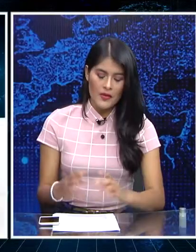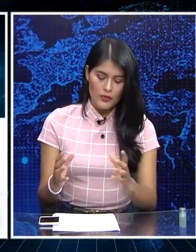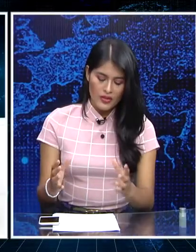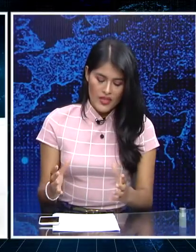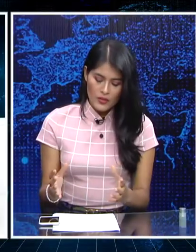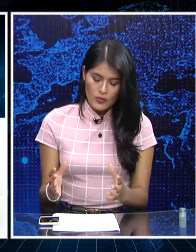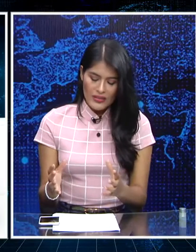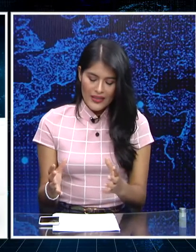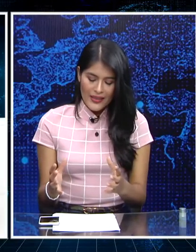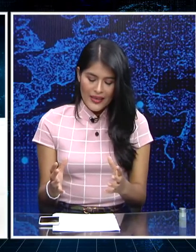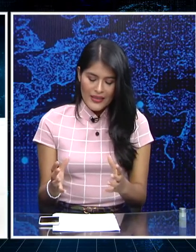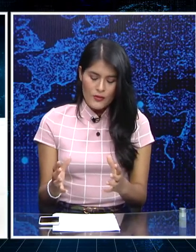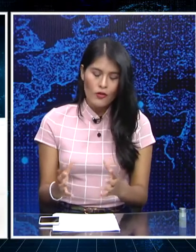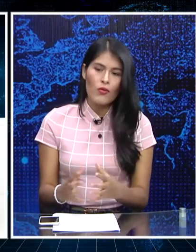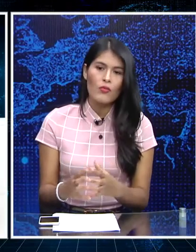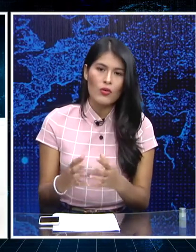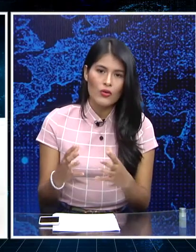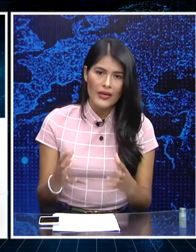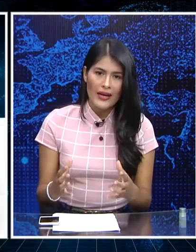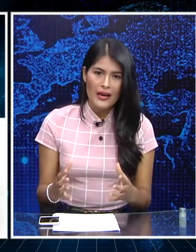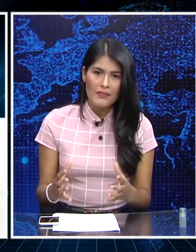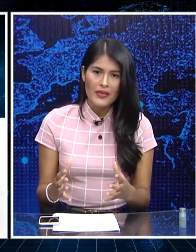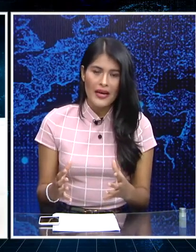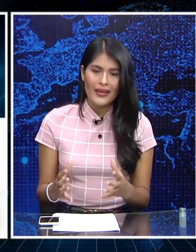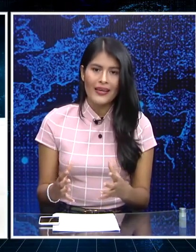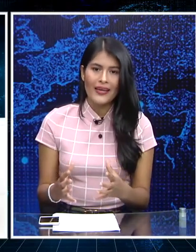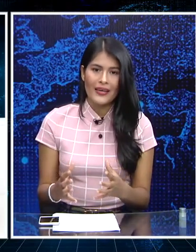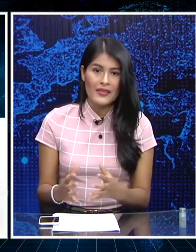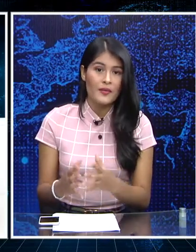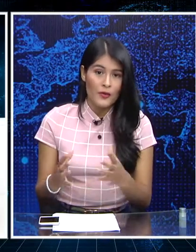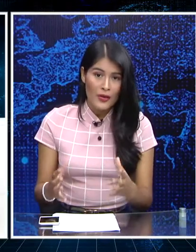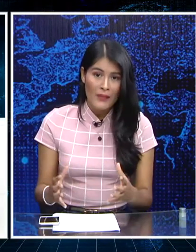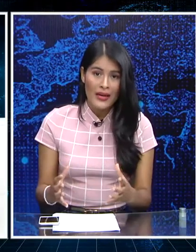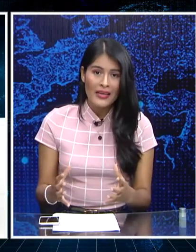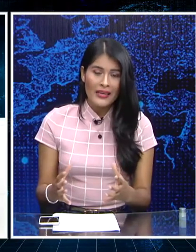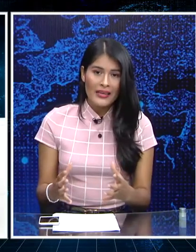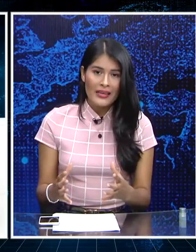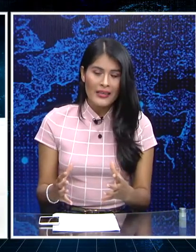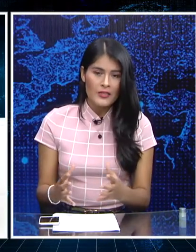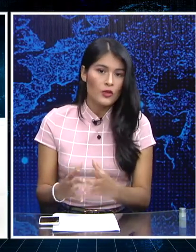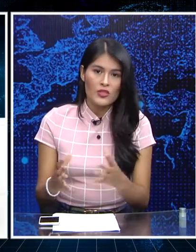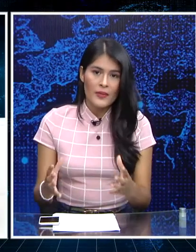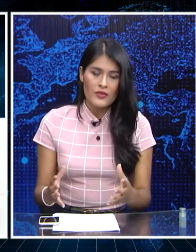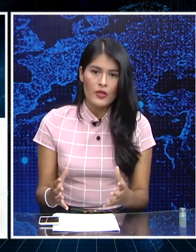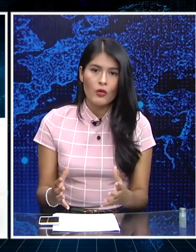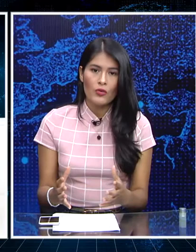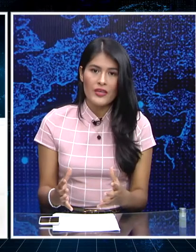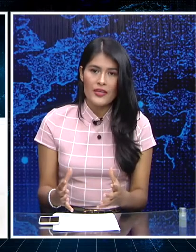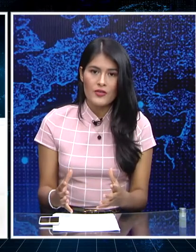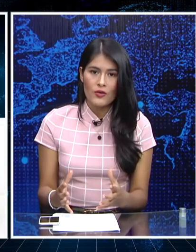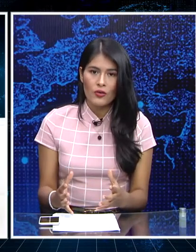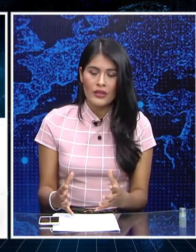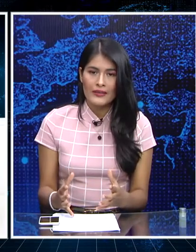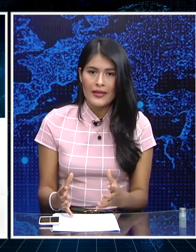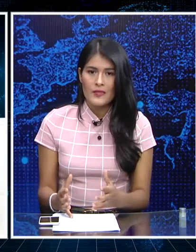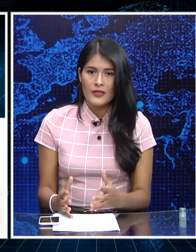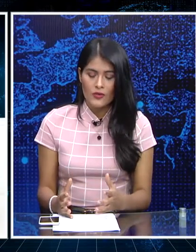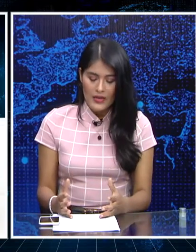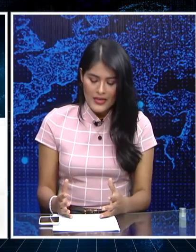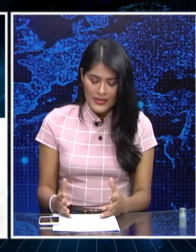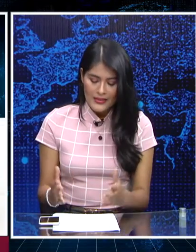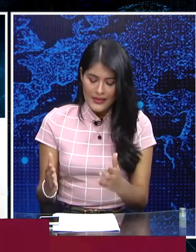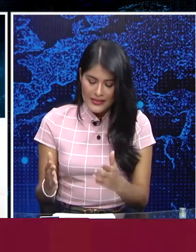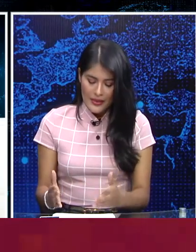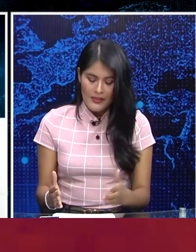que me gustaría consultarle es cómo logrará ampliar este programa en los espacios de comunicación entre las